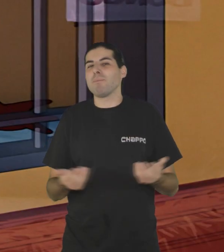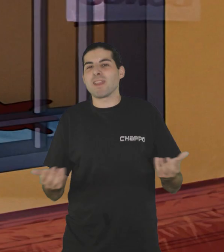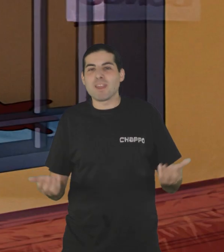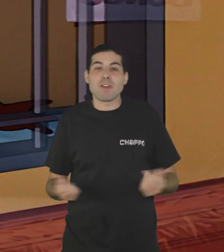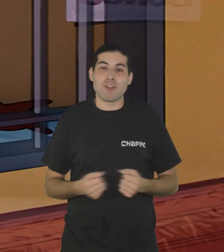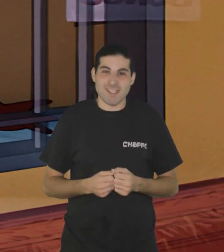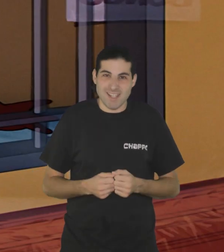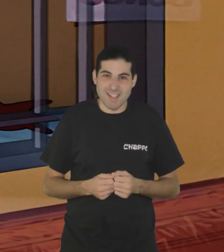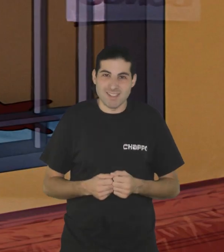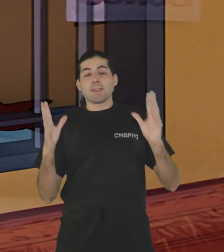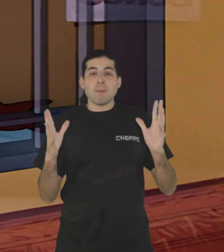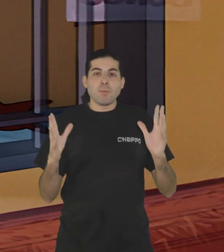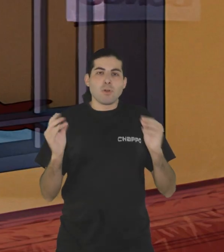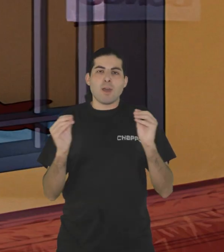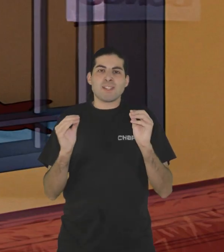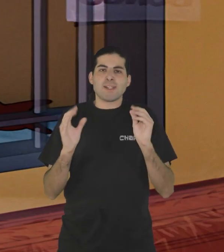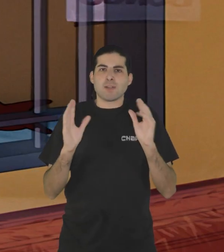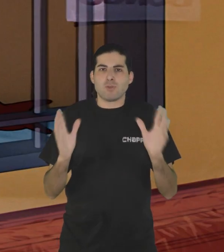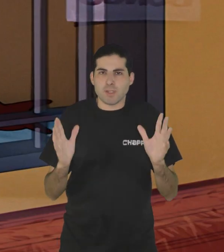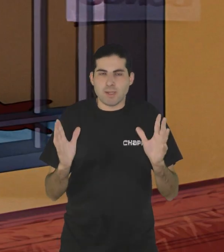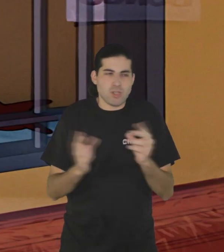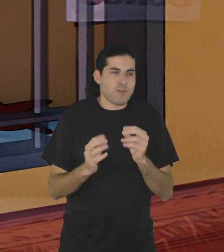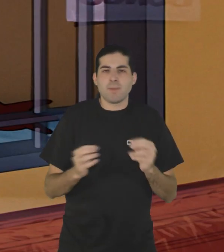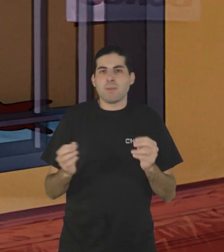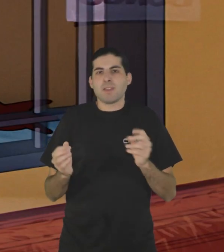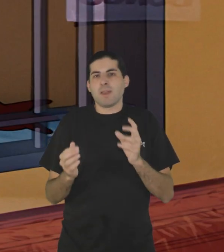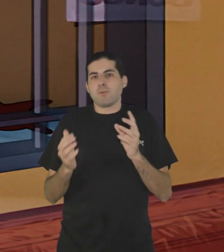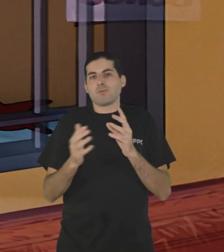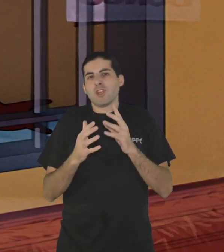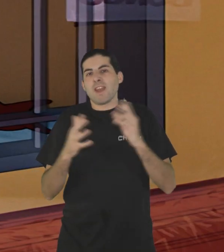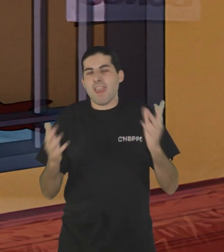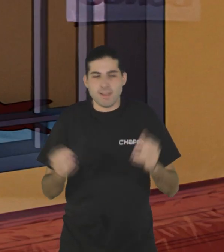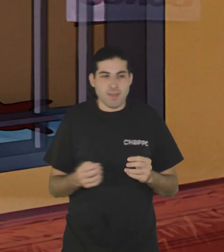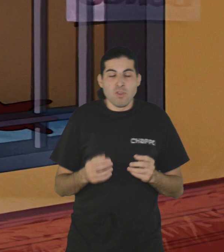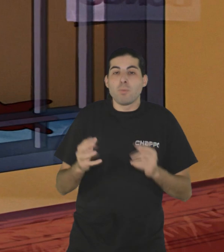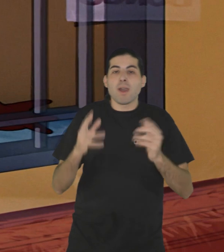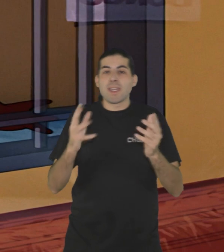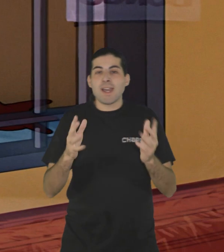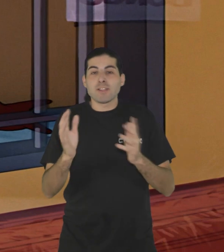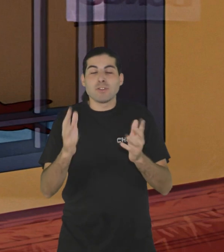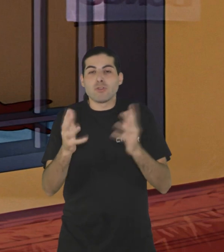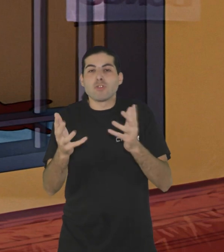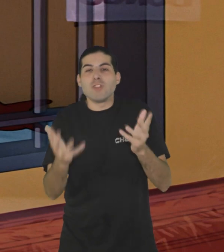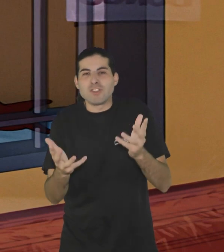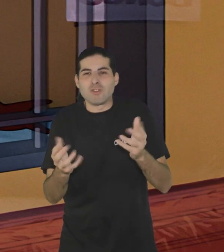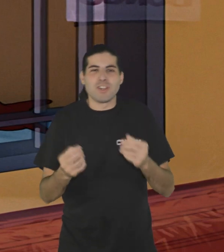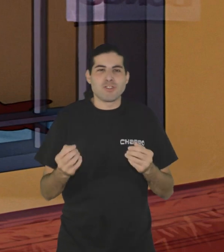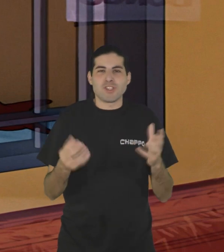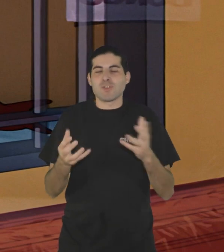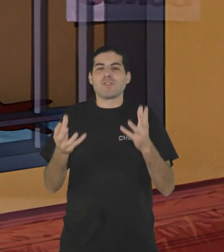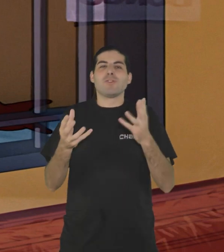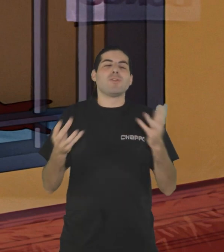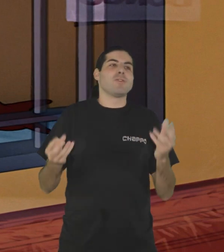finisce finalmente in una foresta. La trama di Bongo è abbastanza corta, cioè fondamentalmente non succede niente. Un po' anche alla Dottor